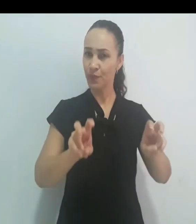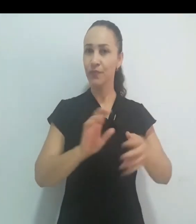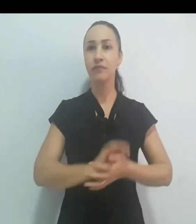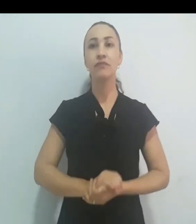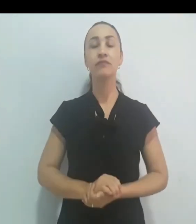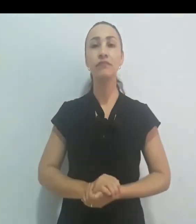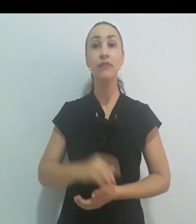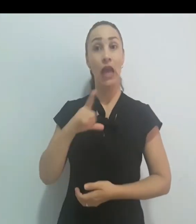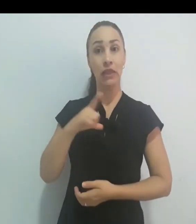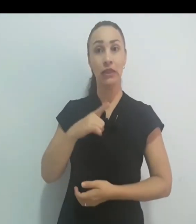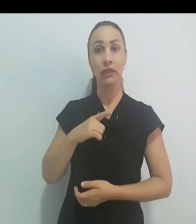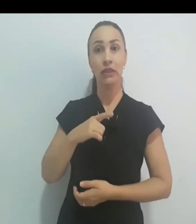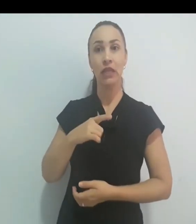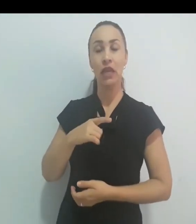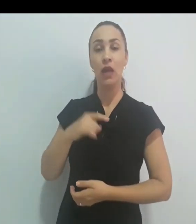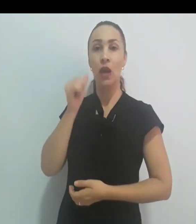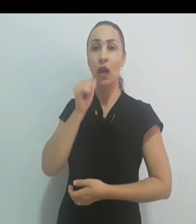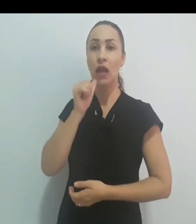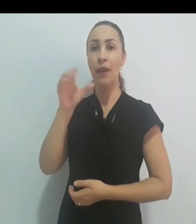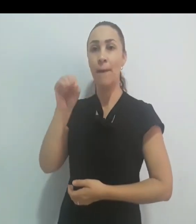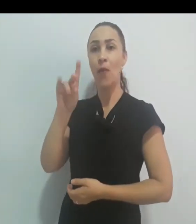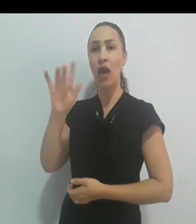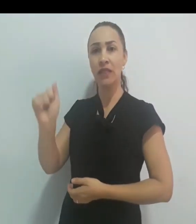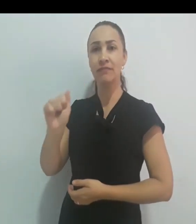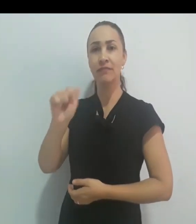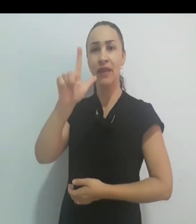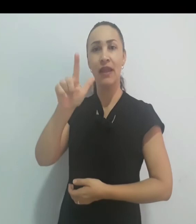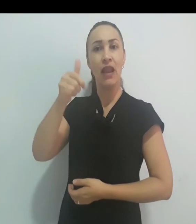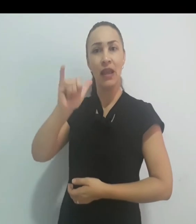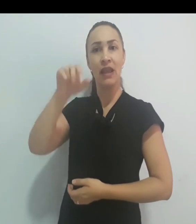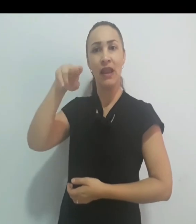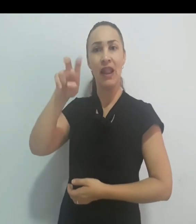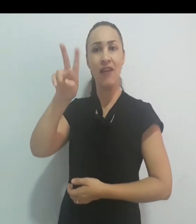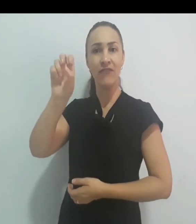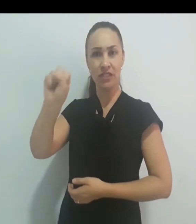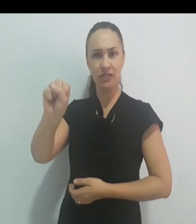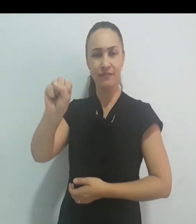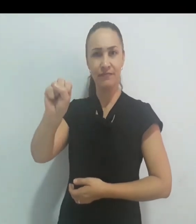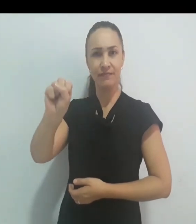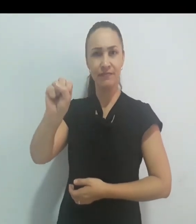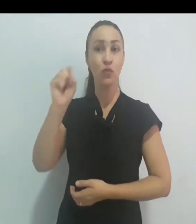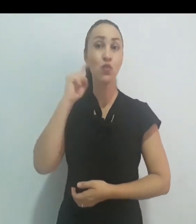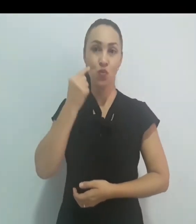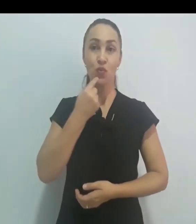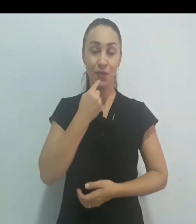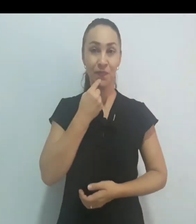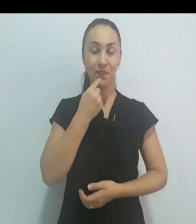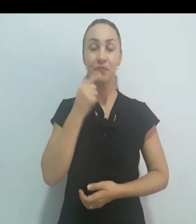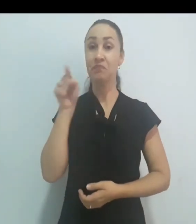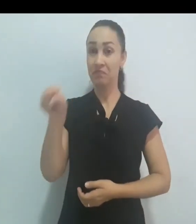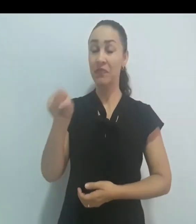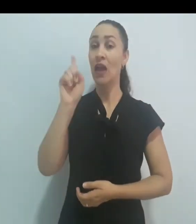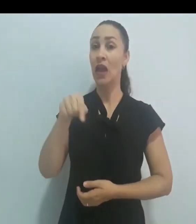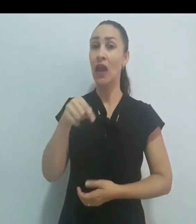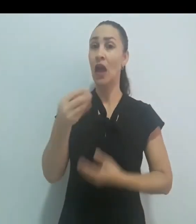assuntos. Então, por exemplo, tem uma poeta surda chamada Li Neves, né? Li Neves,